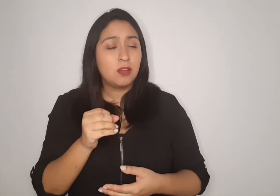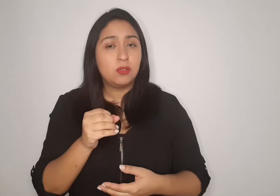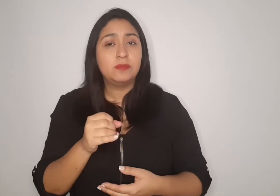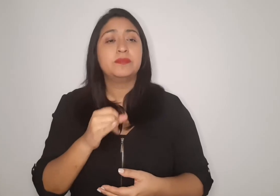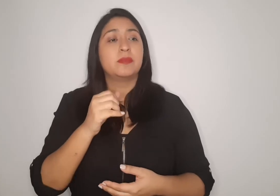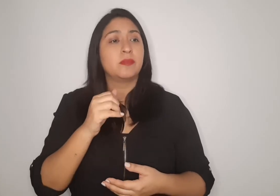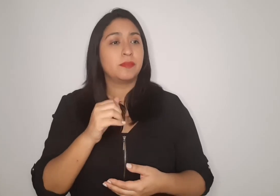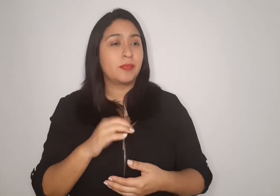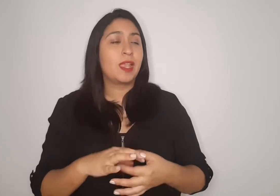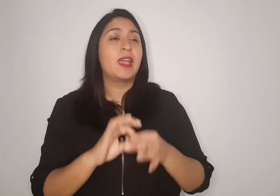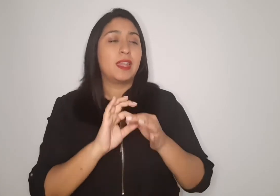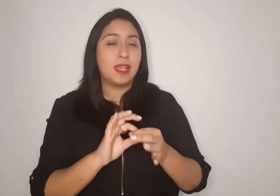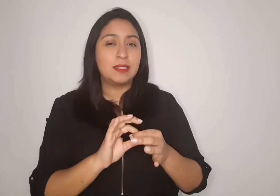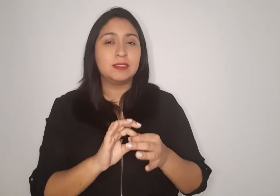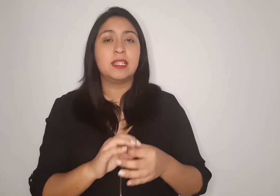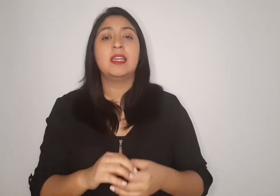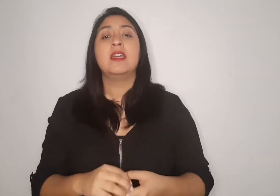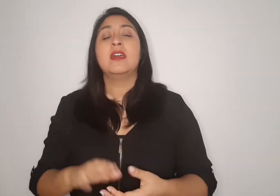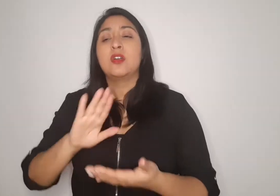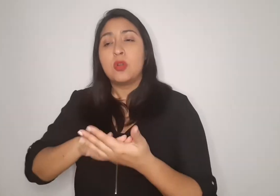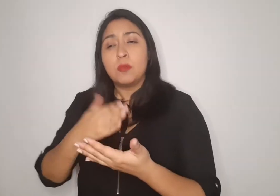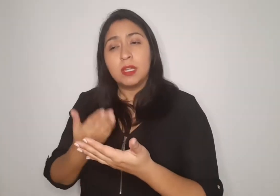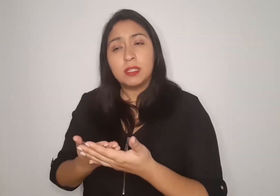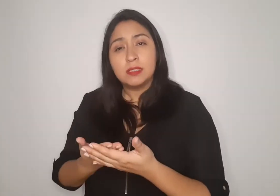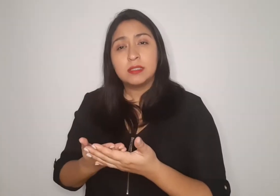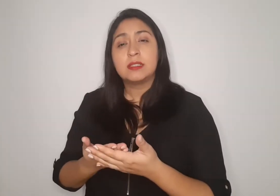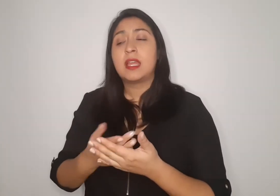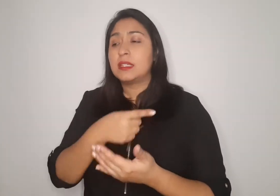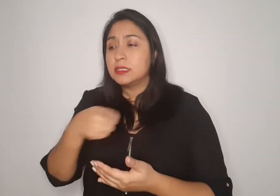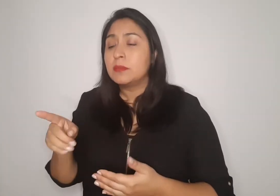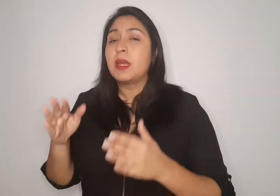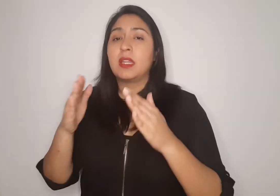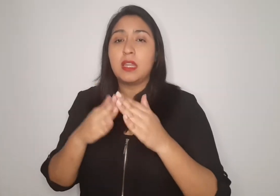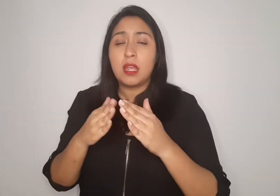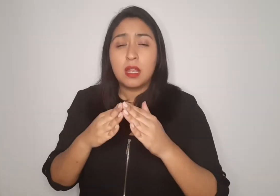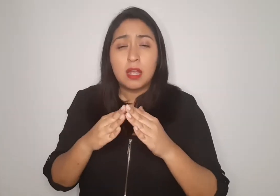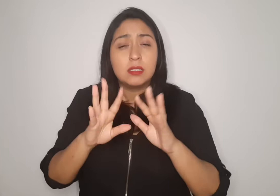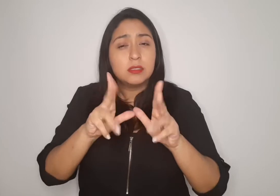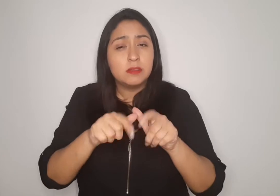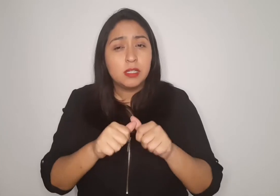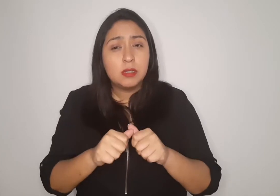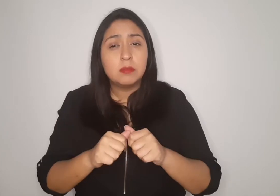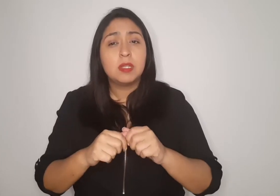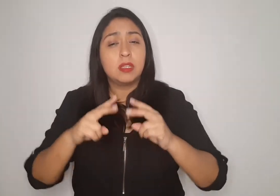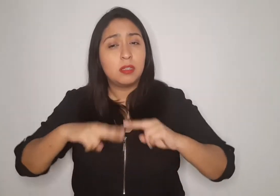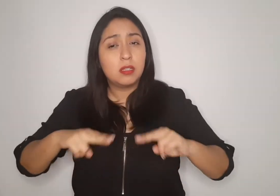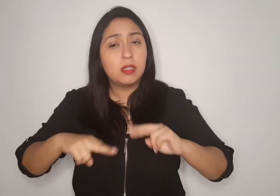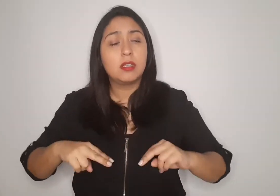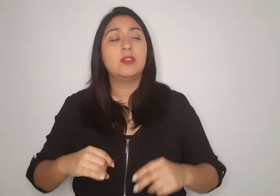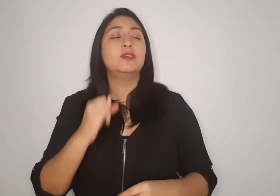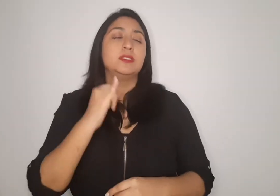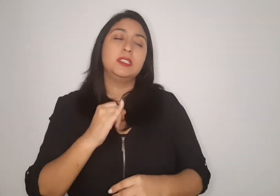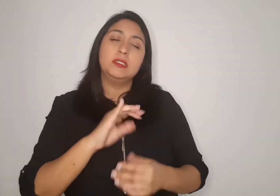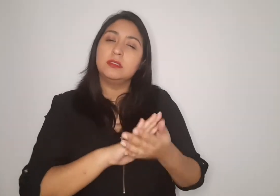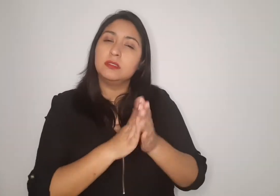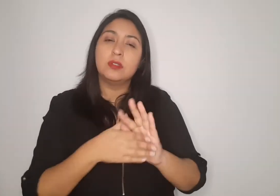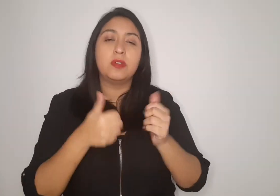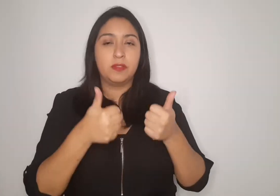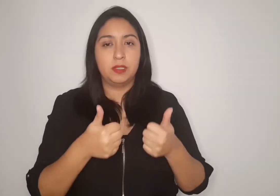gente bien? ¿Tranquila? ¿Sanos todos? Sí, por ahora bien. Sí, por suerte. Me alegro mucho. Todo bien. Me alegro mucho. Bueno, damos también